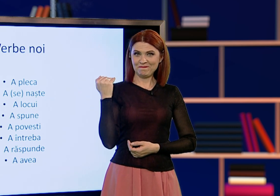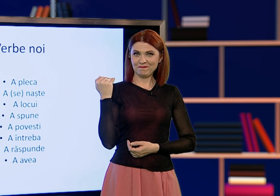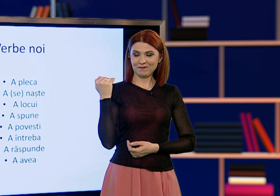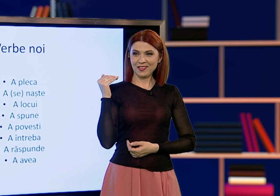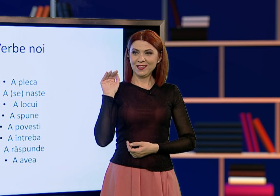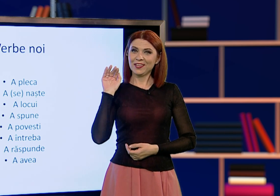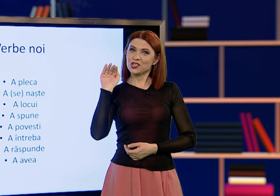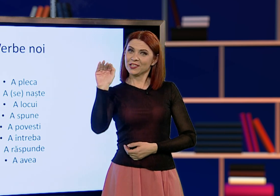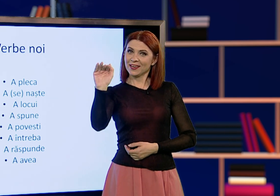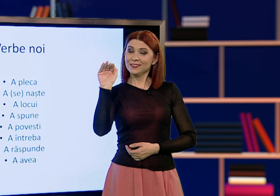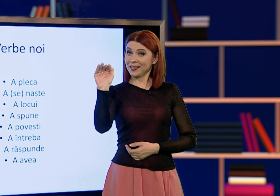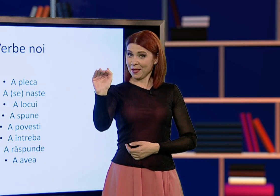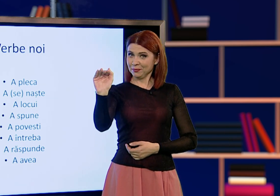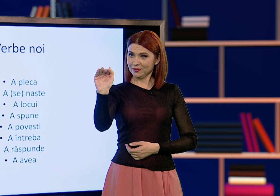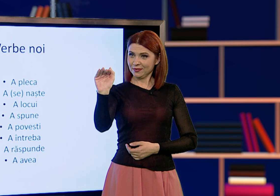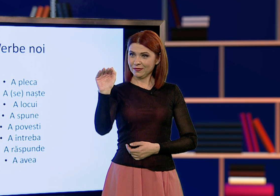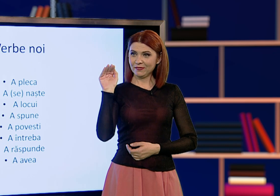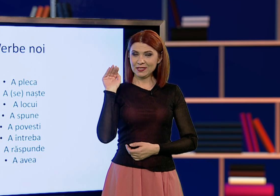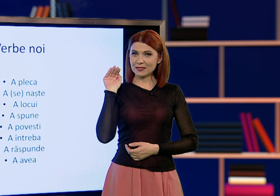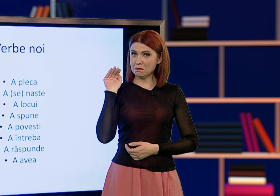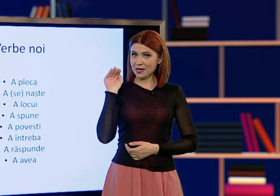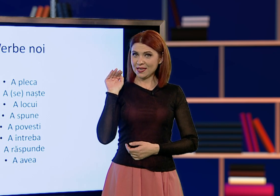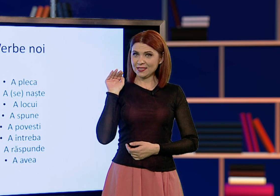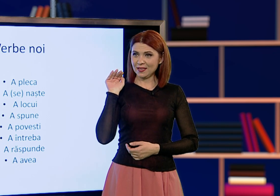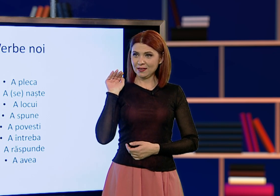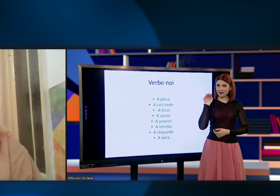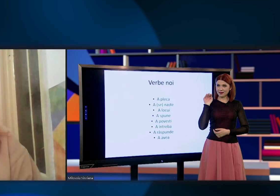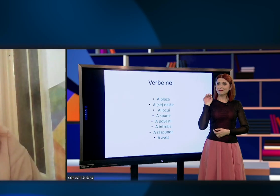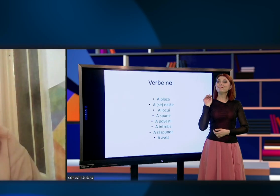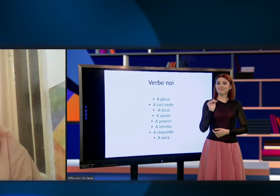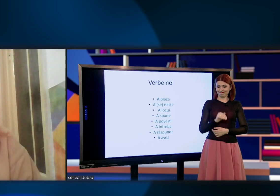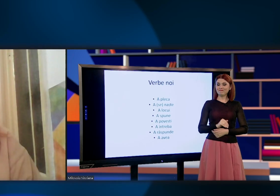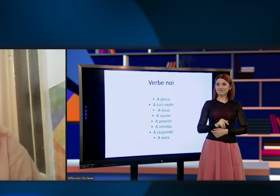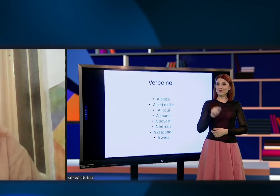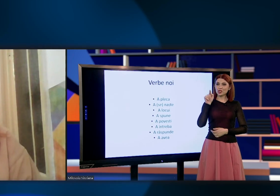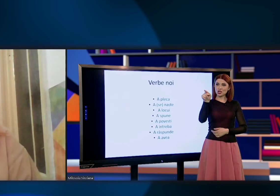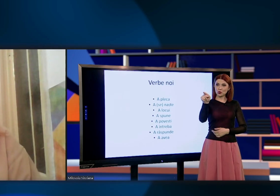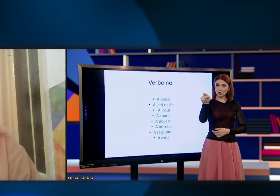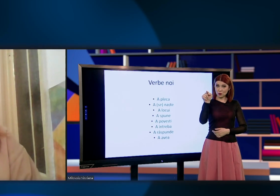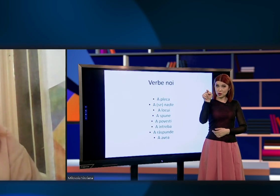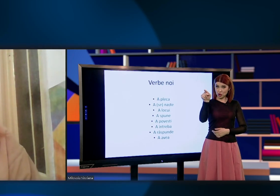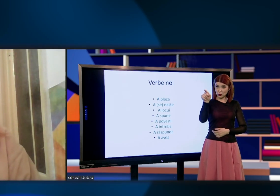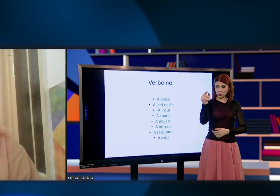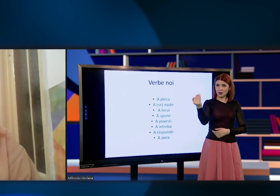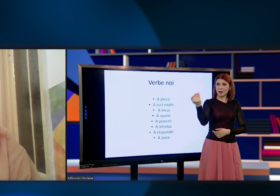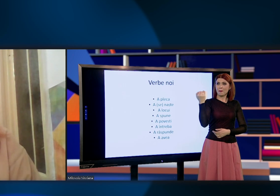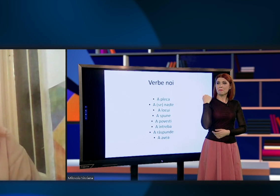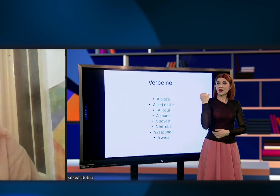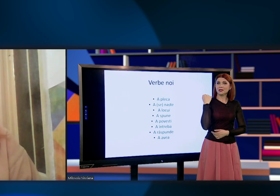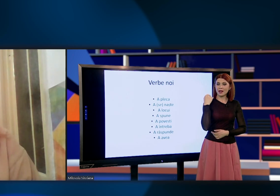Deci te întreb Vezi că mâna este și tu și tu mă întrebi